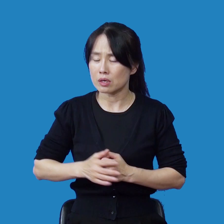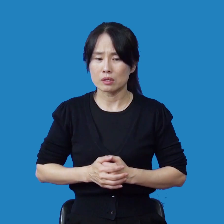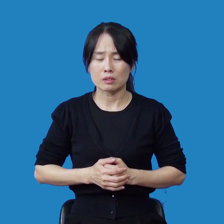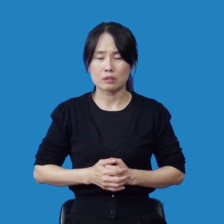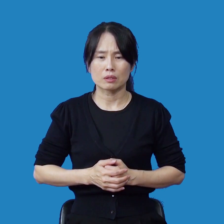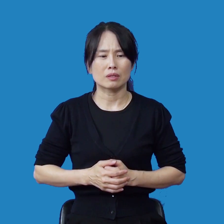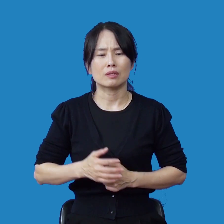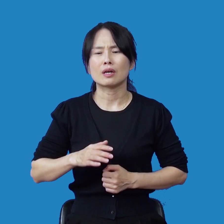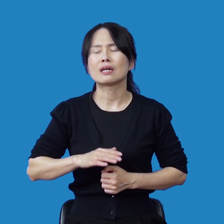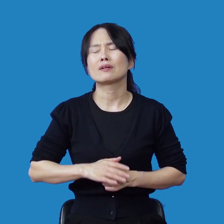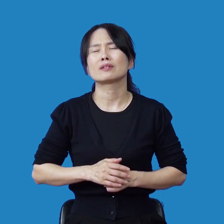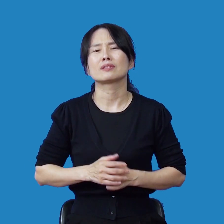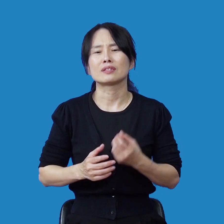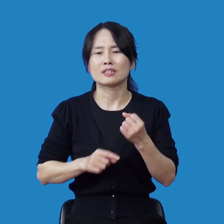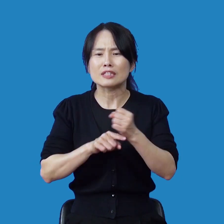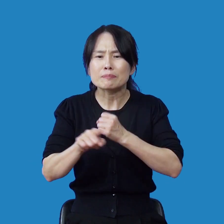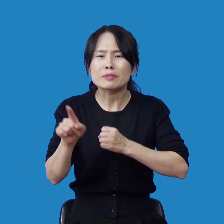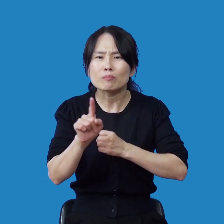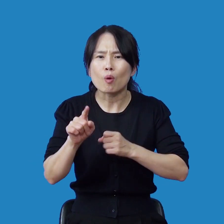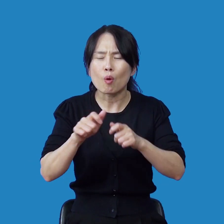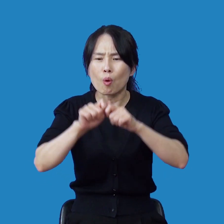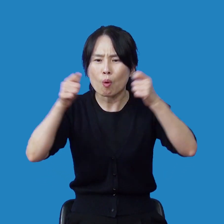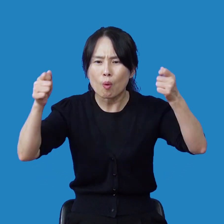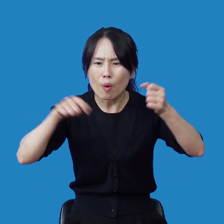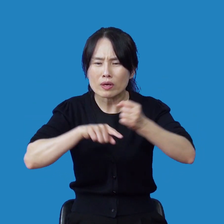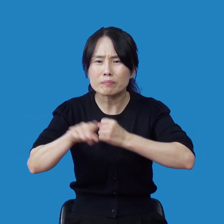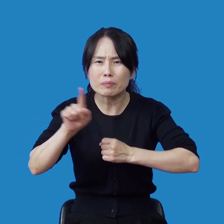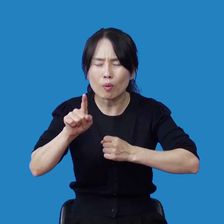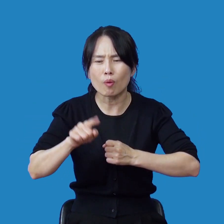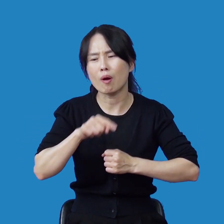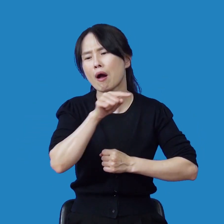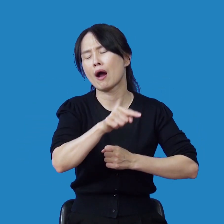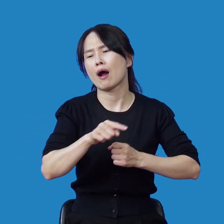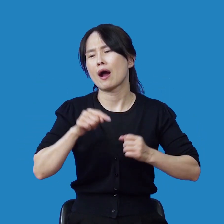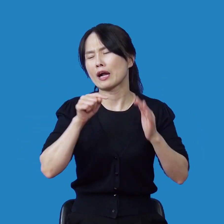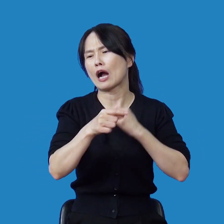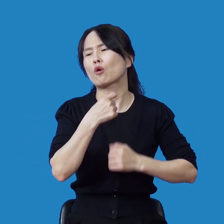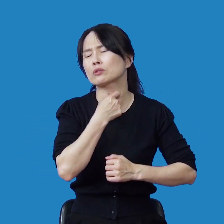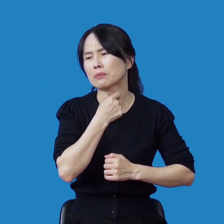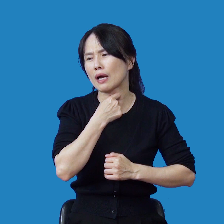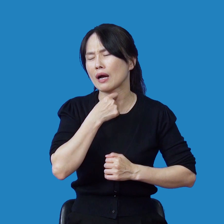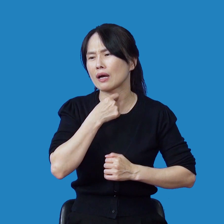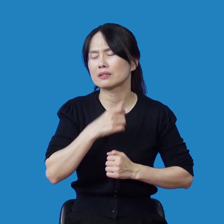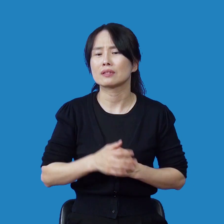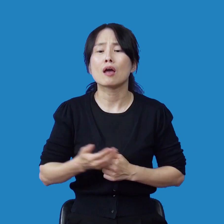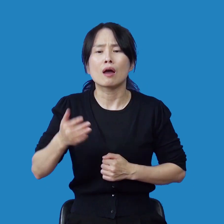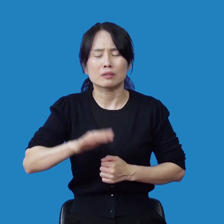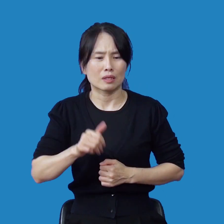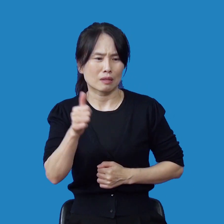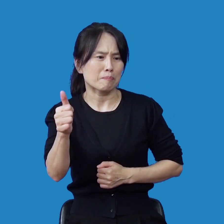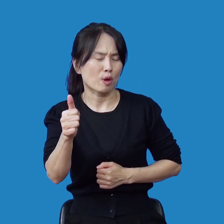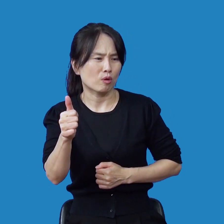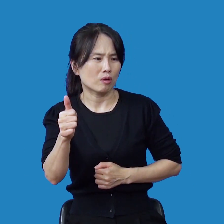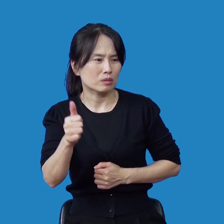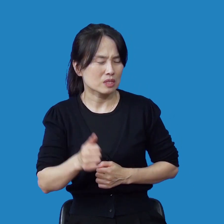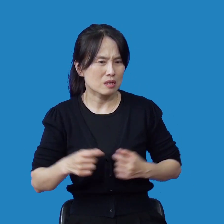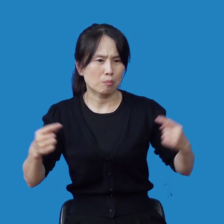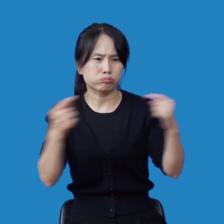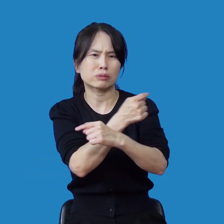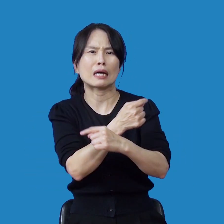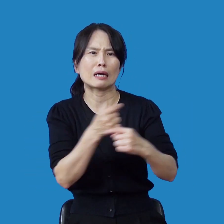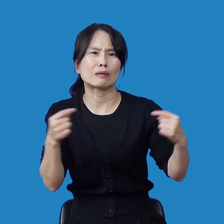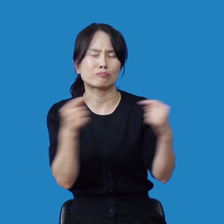거기 한번 가보자 하는 말이었습니다. 그 남편이 그 말귀를 알아듣지를 못한 것이죠. 매사에